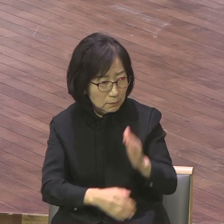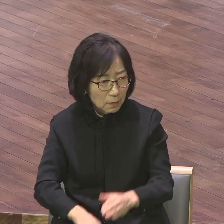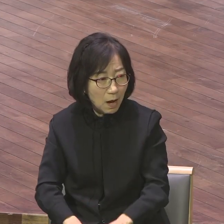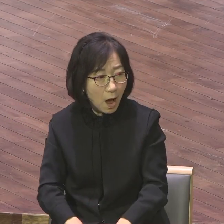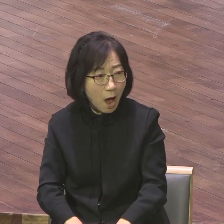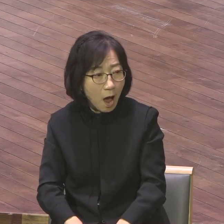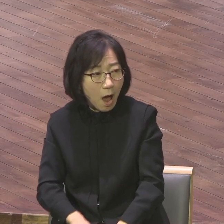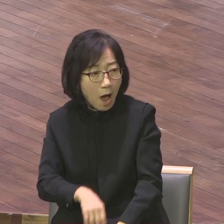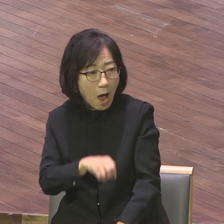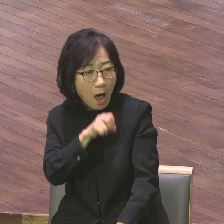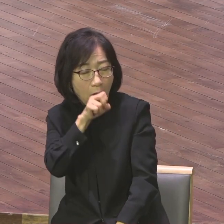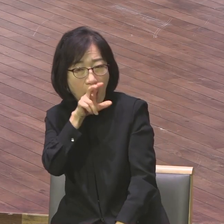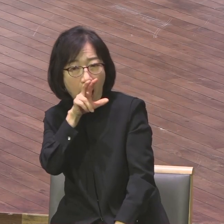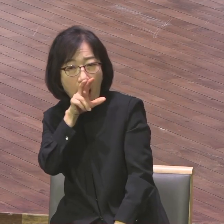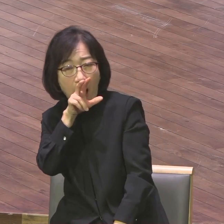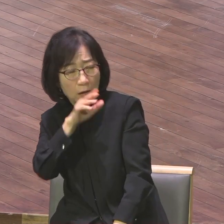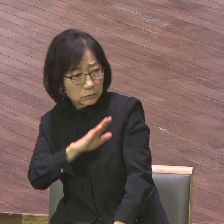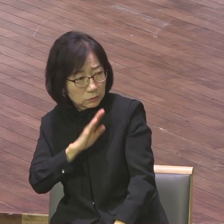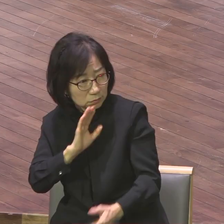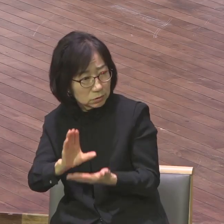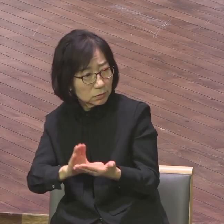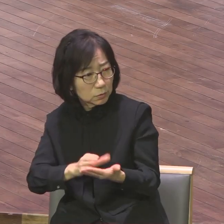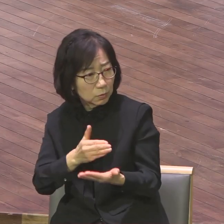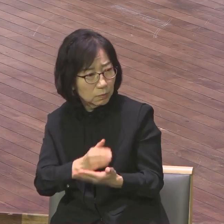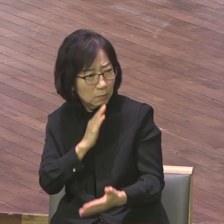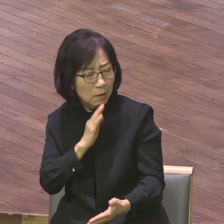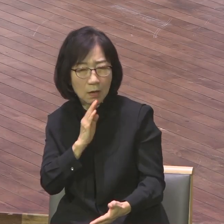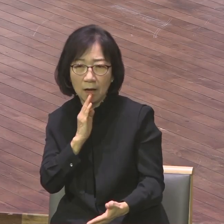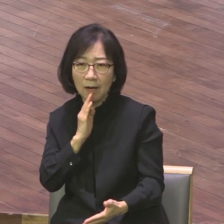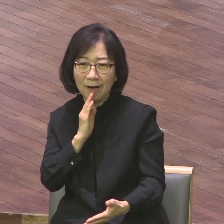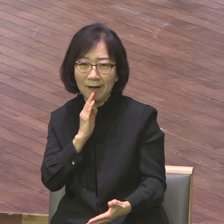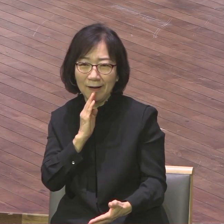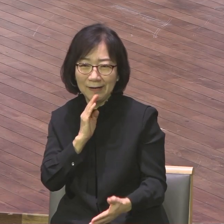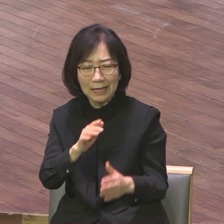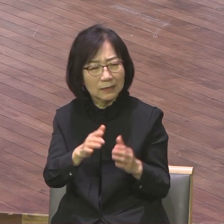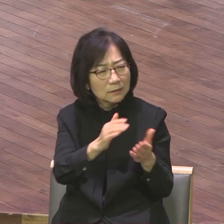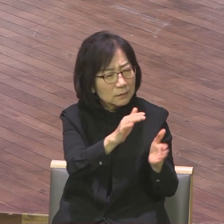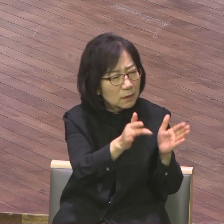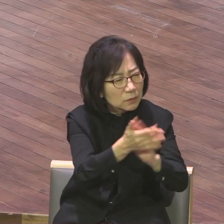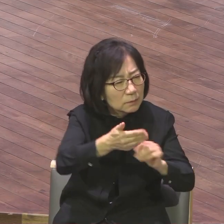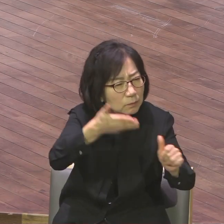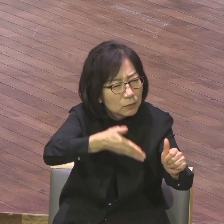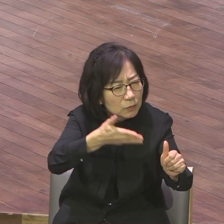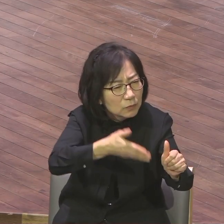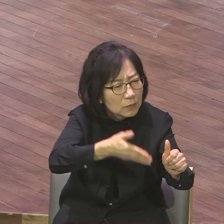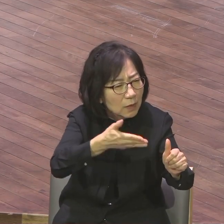진짜 이제는 그리스도구나. 그래서 예수님을 청해서